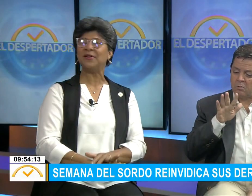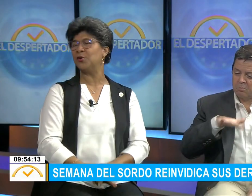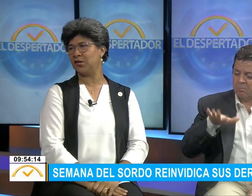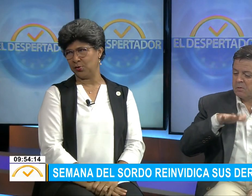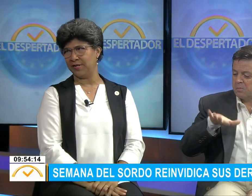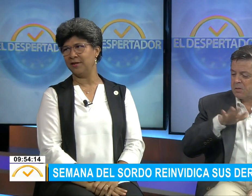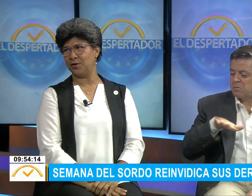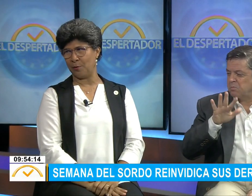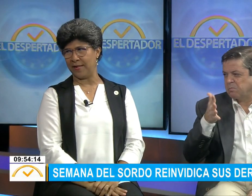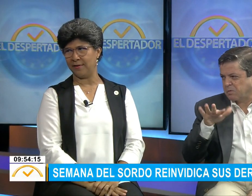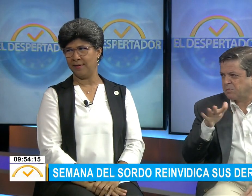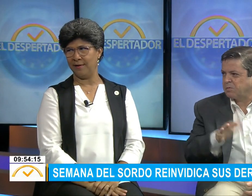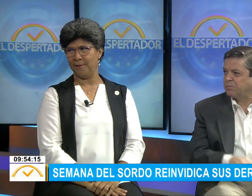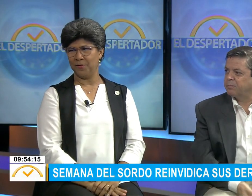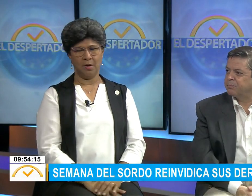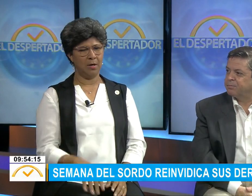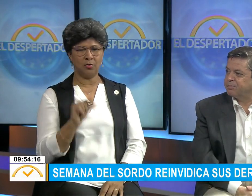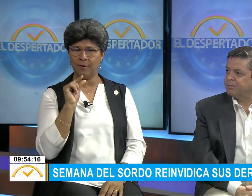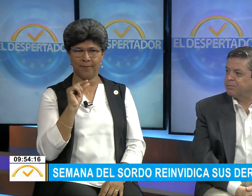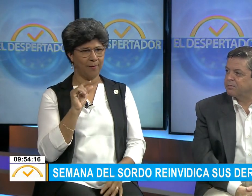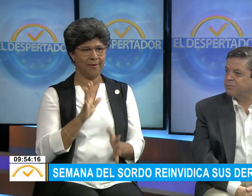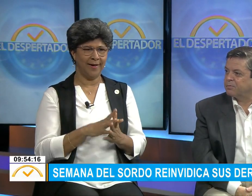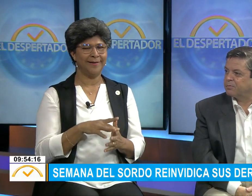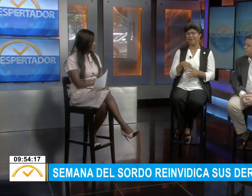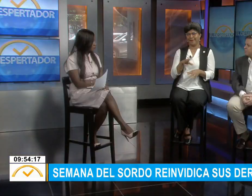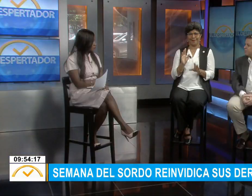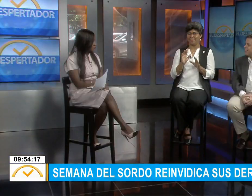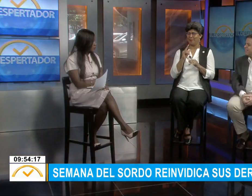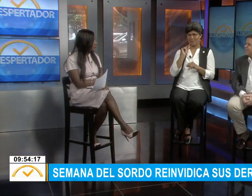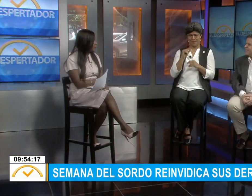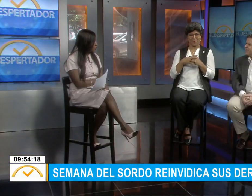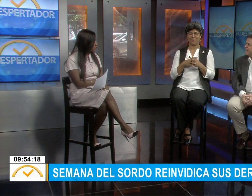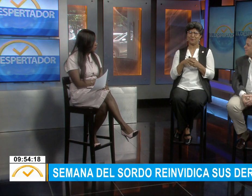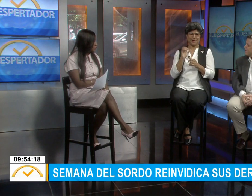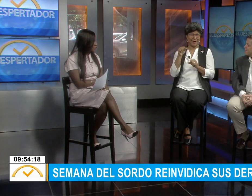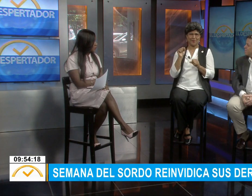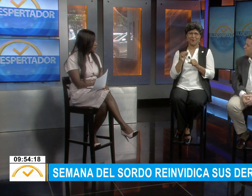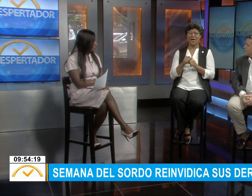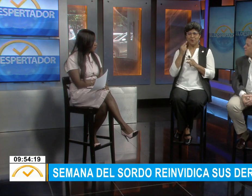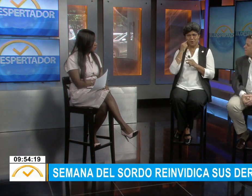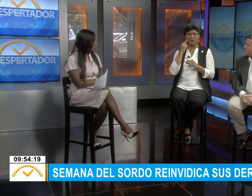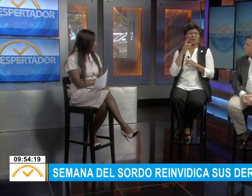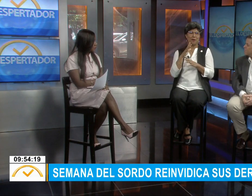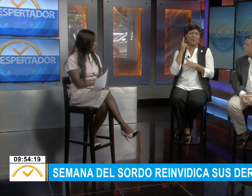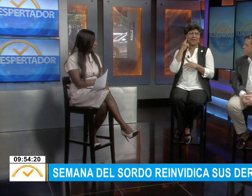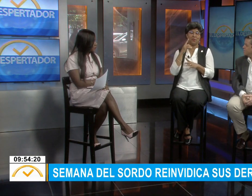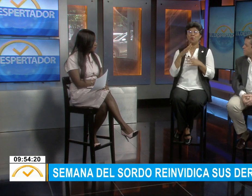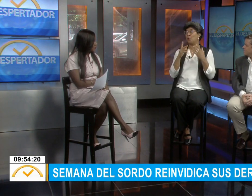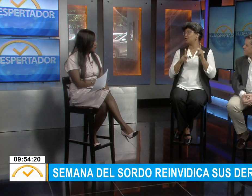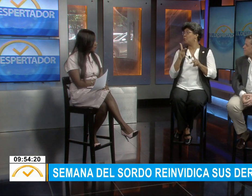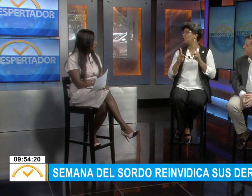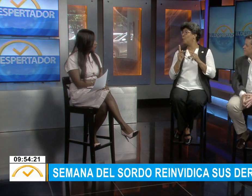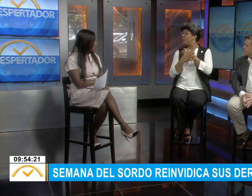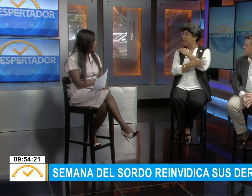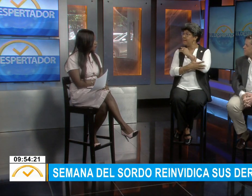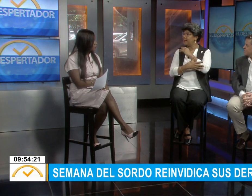personas sordas en nuestro país. Eso es mucho. Eso es poco. Eso es poco. poco? Claro. Nosotros estábamos pensando, como somos un país